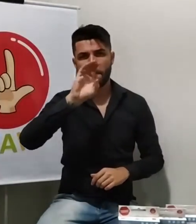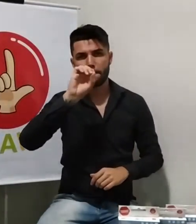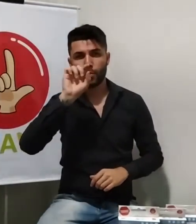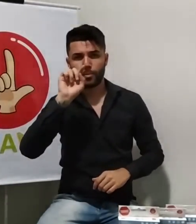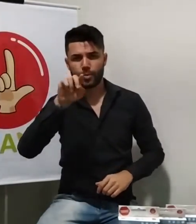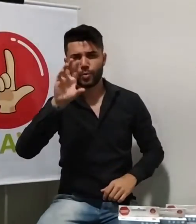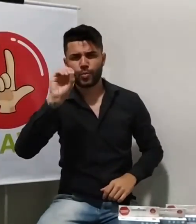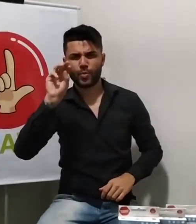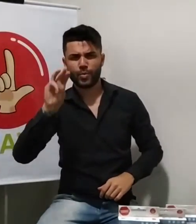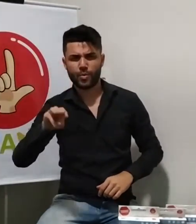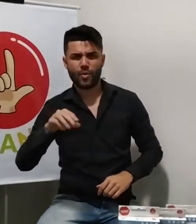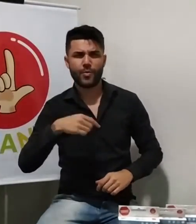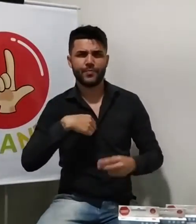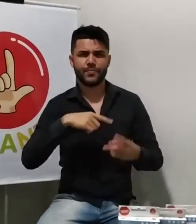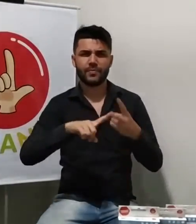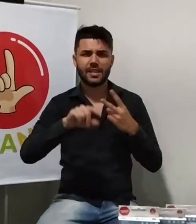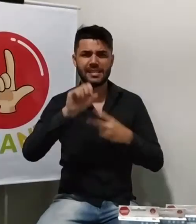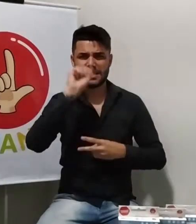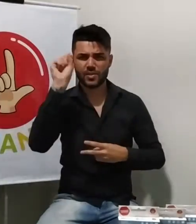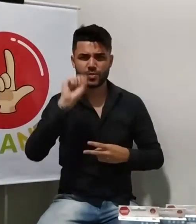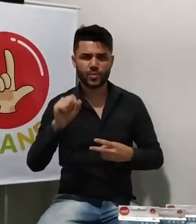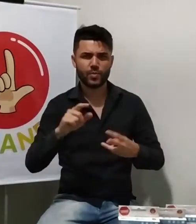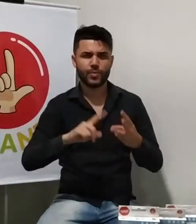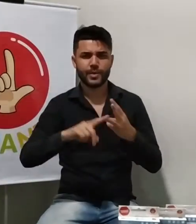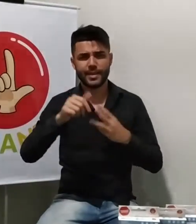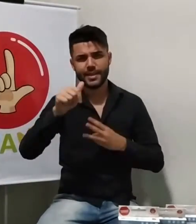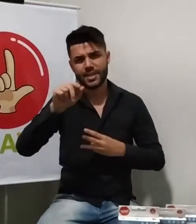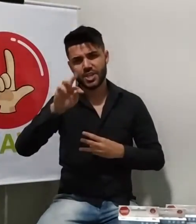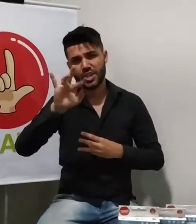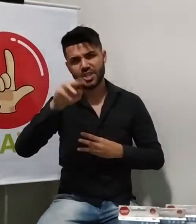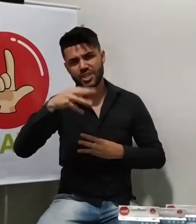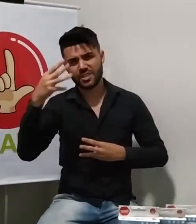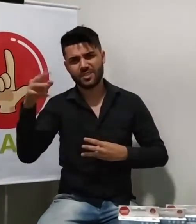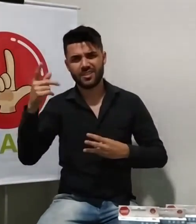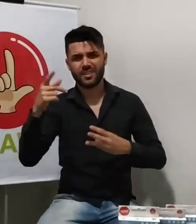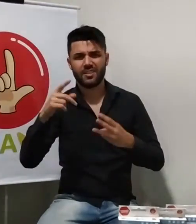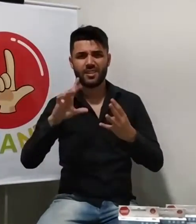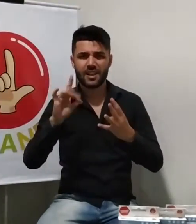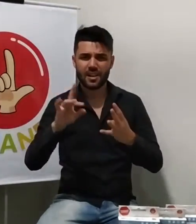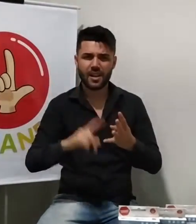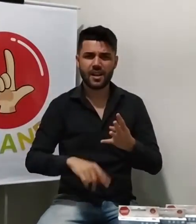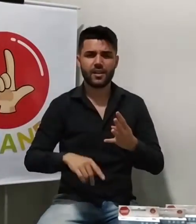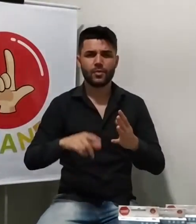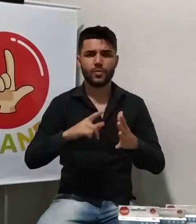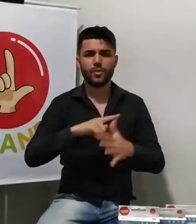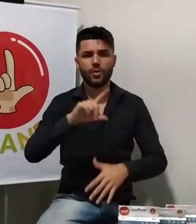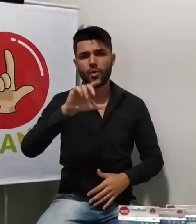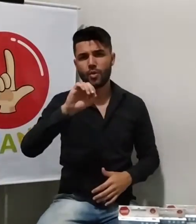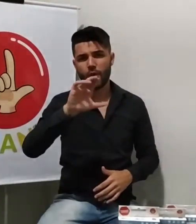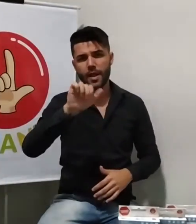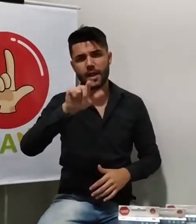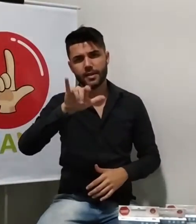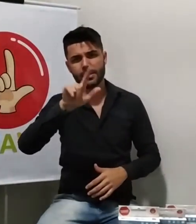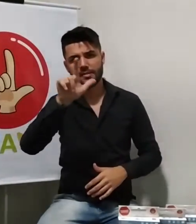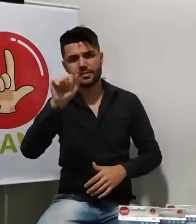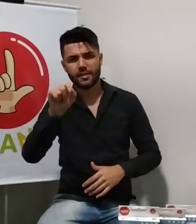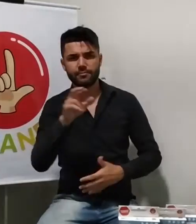negociando com meusucesso.com. É verdade. Isso aqui é uma coisa secreta, né? Nós conhecemos os caras lá de dentro, né? A gente tá aqui dando essa